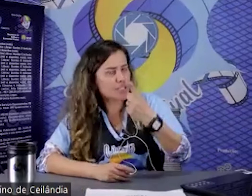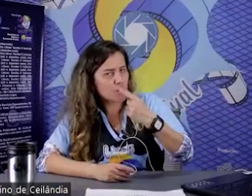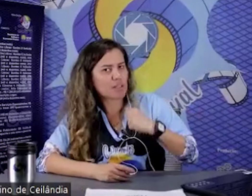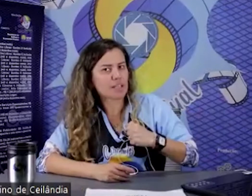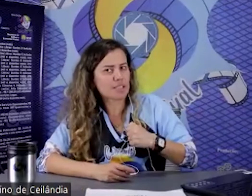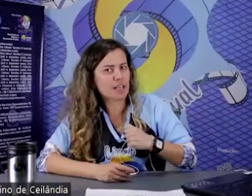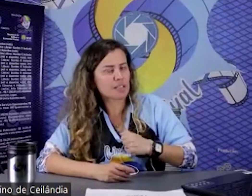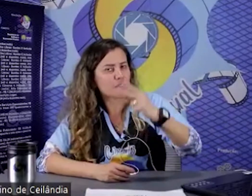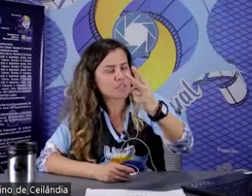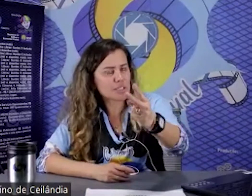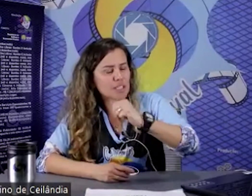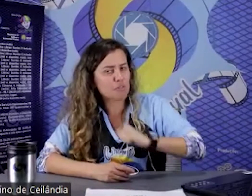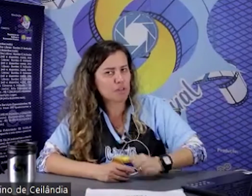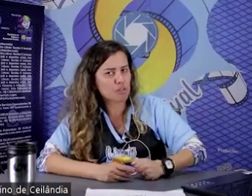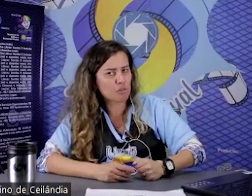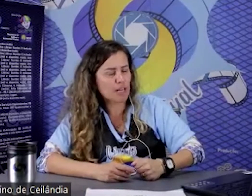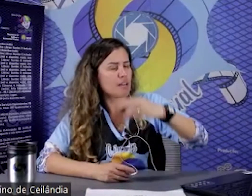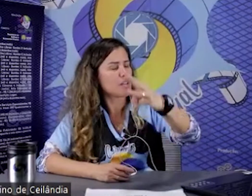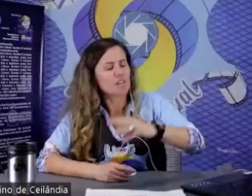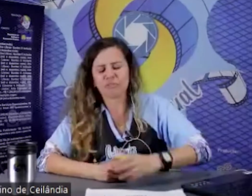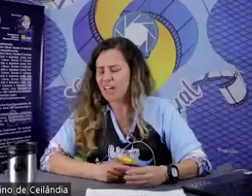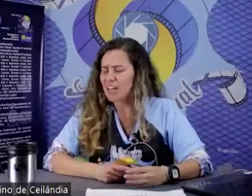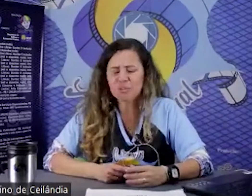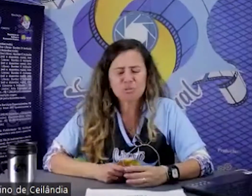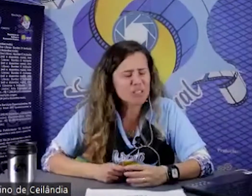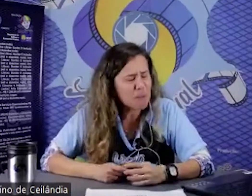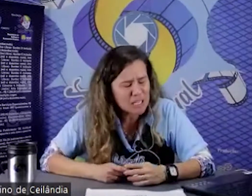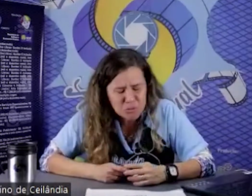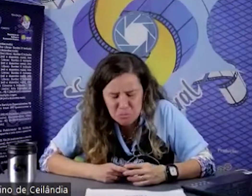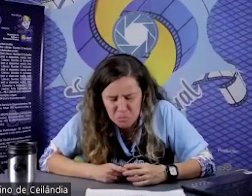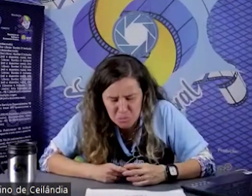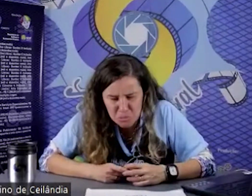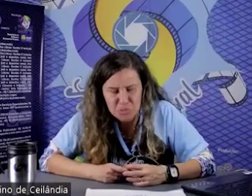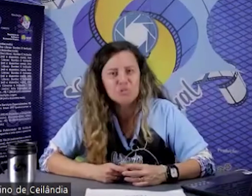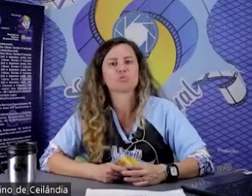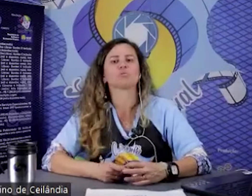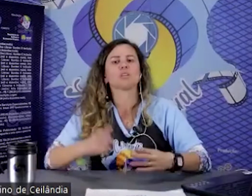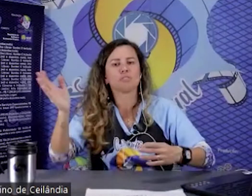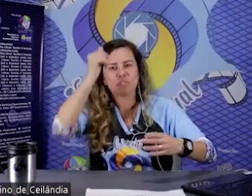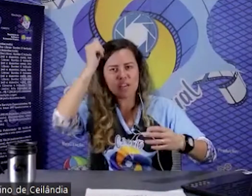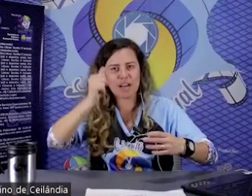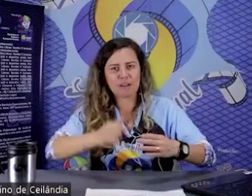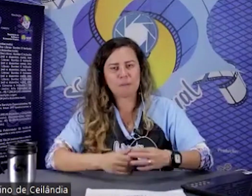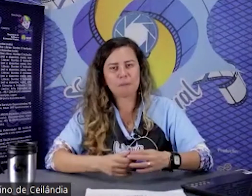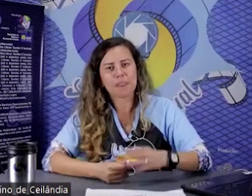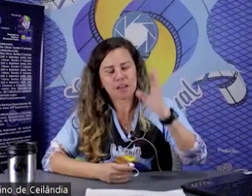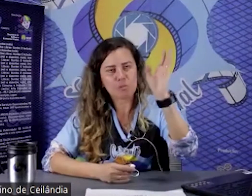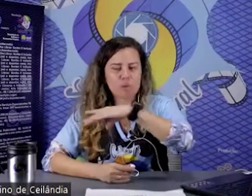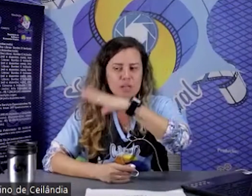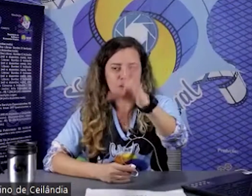chegou atrasado? Você saiu fora do horário? Não, eu estou trabalhando muito. Vem cá.